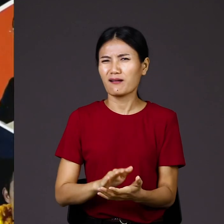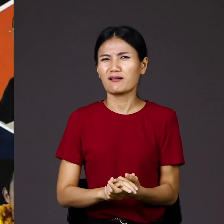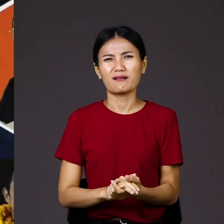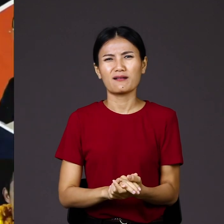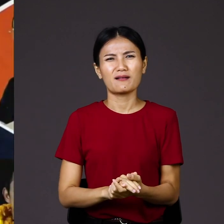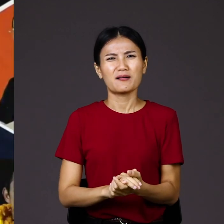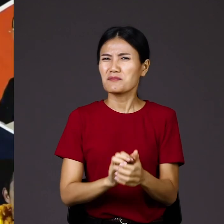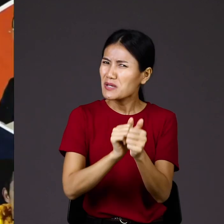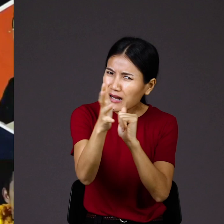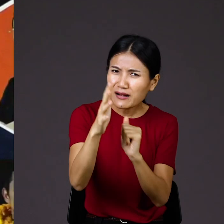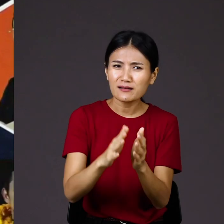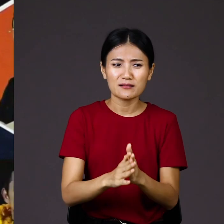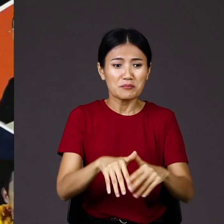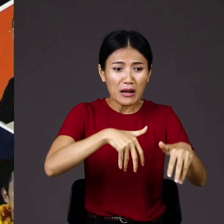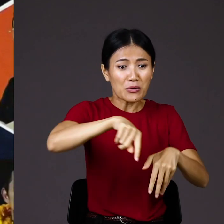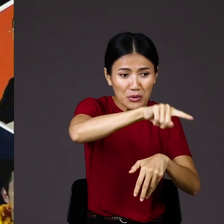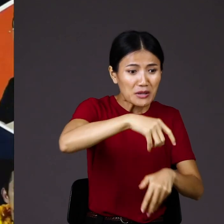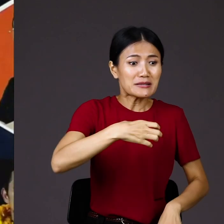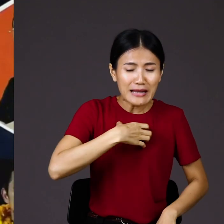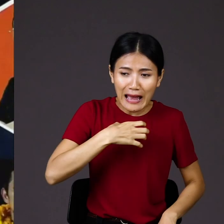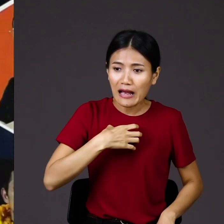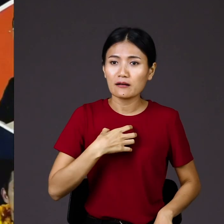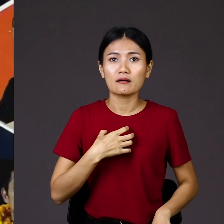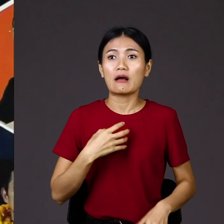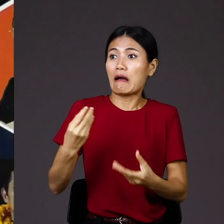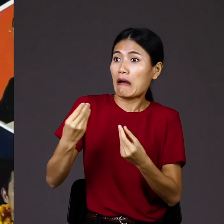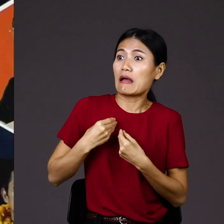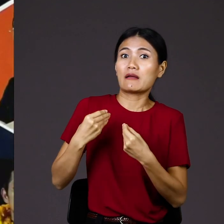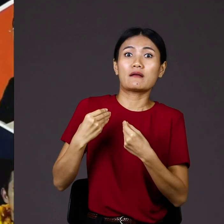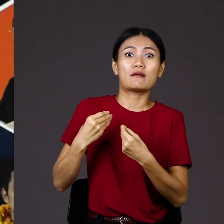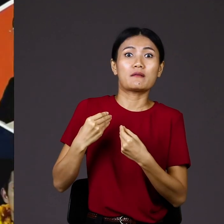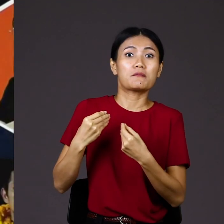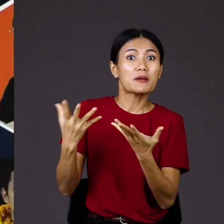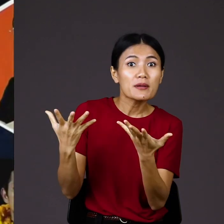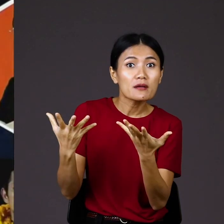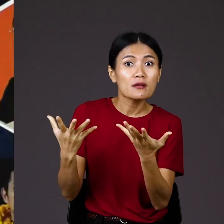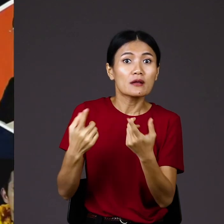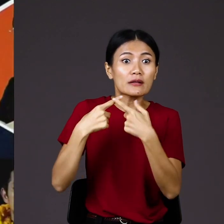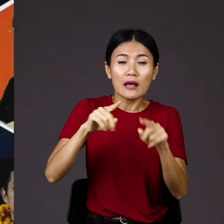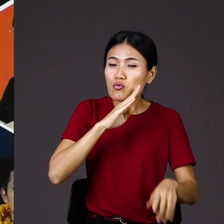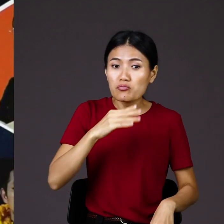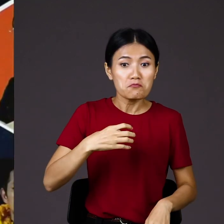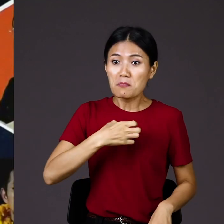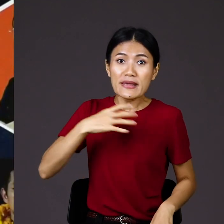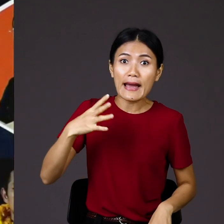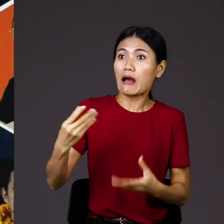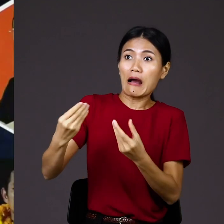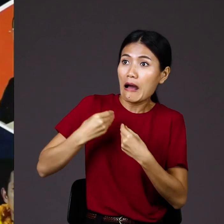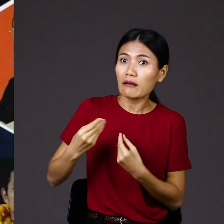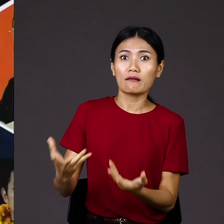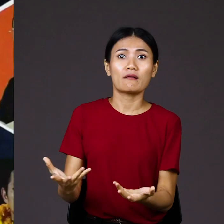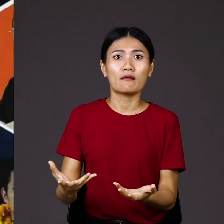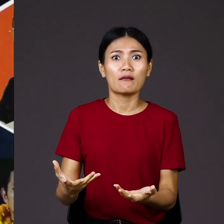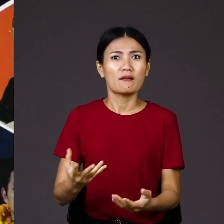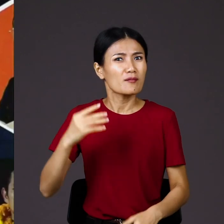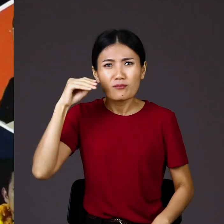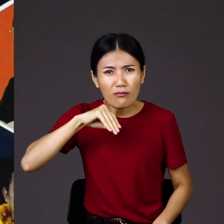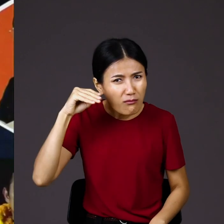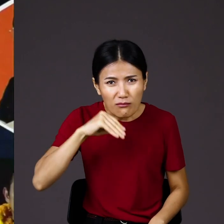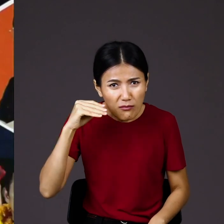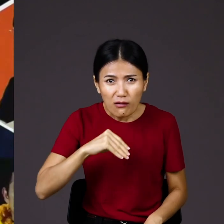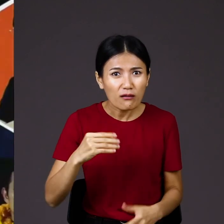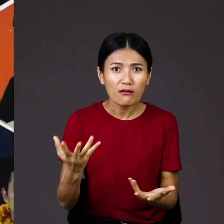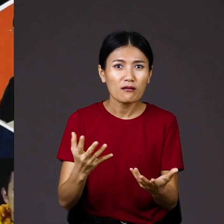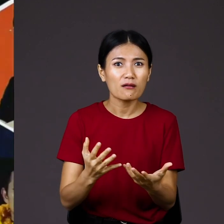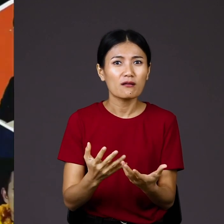ไปตามความต้องการของประชาชนไอ้ที่อยากได้ไม่จัดให้ไอ้ที่ไม่อยากได้จัดมาให้จังเป็นแบบนี้มาโด